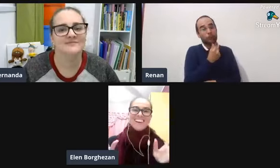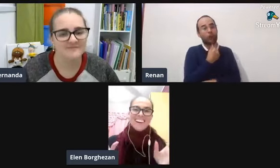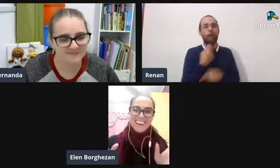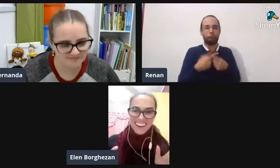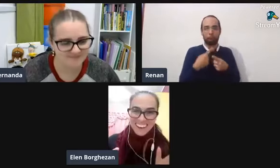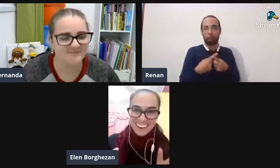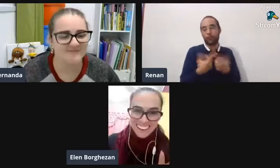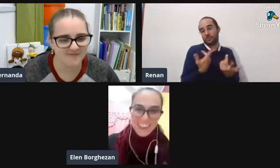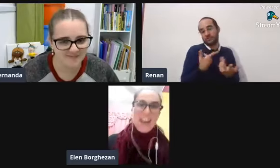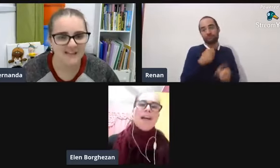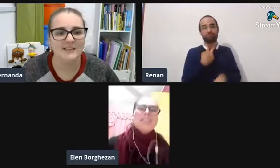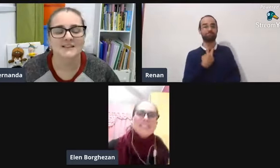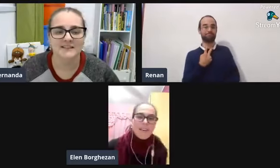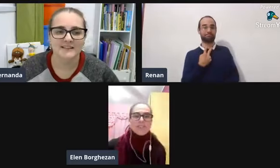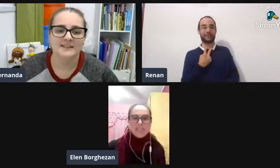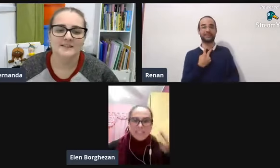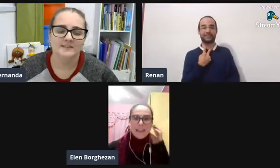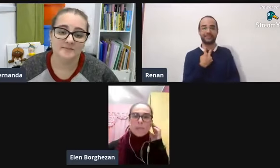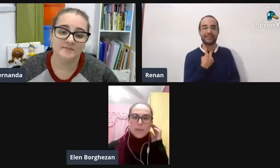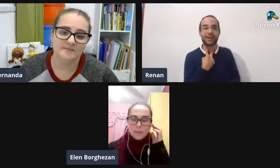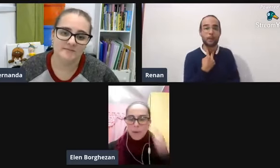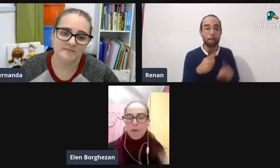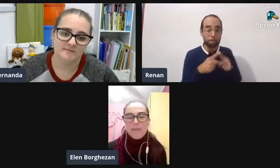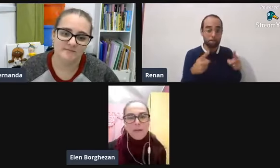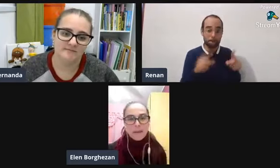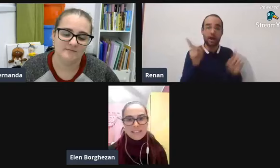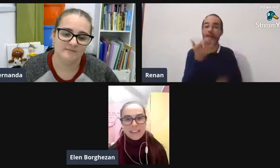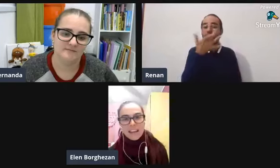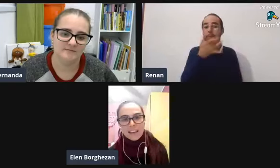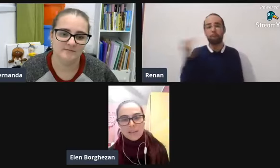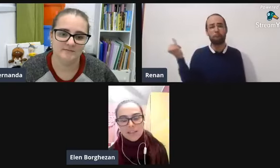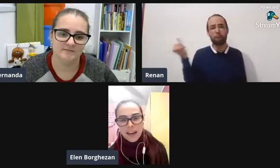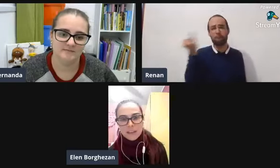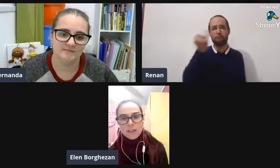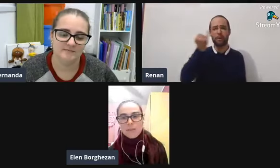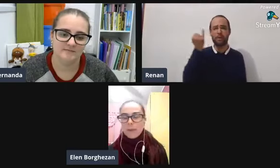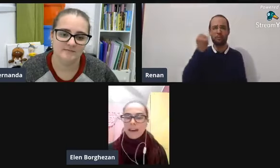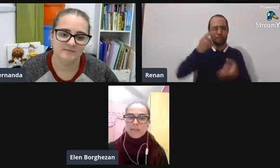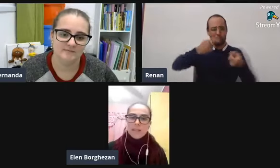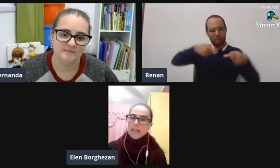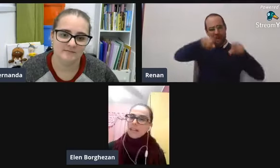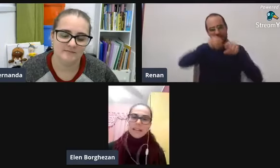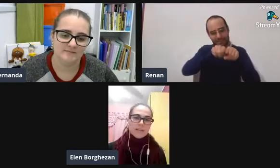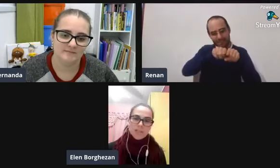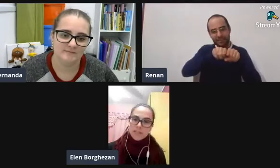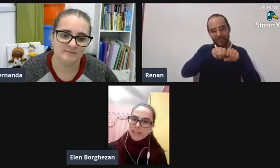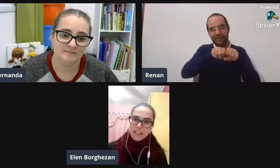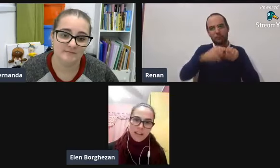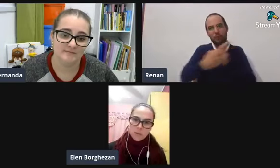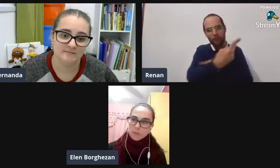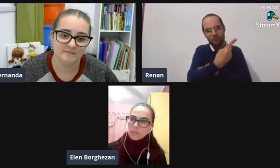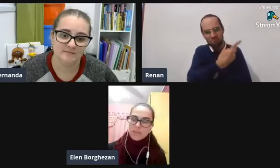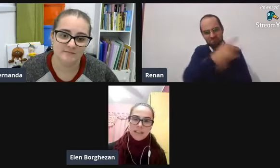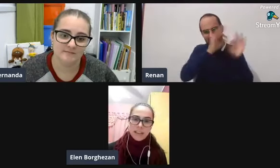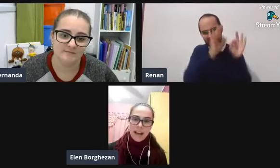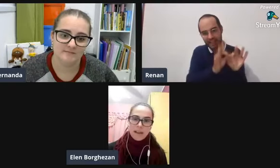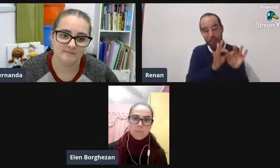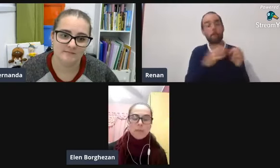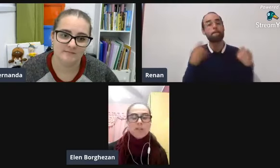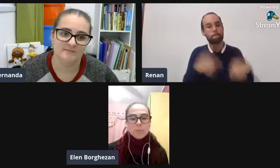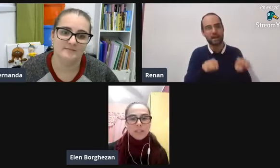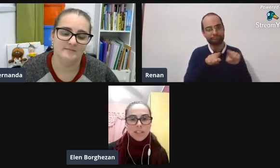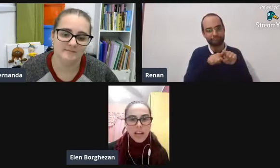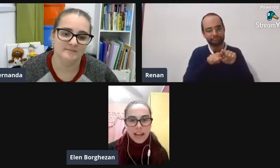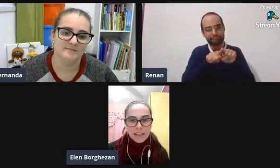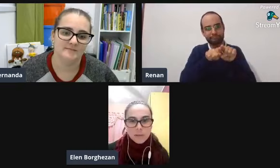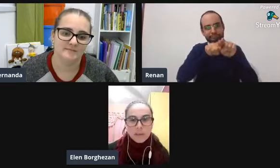telefone. Mas eu acho que isso é muito bom. Foi uma parceria que deu certo. E eu espero, que nem eu te disse, andar juntos e andar